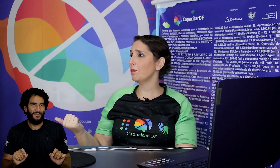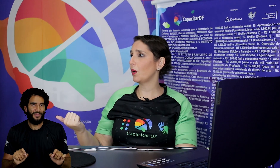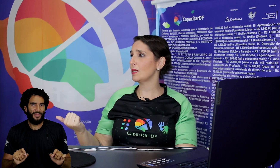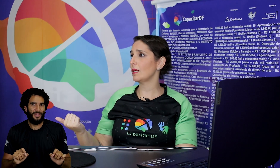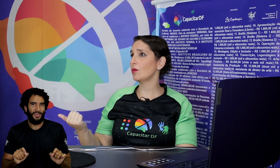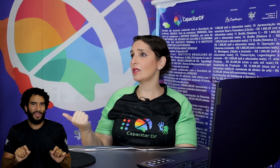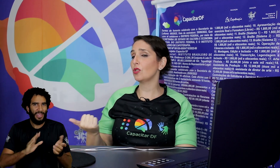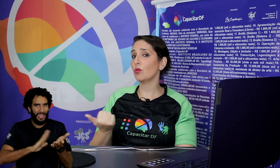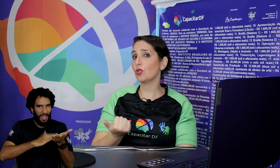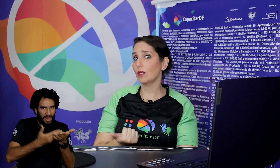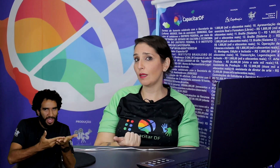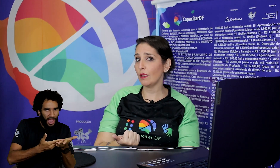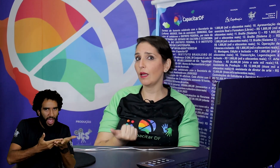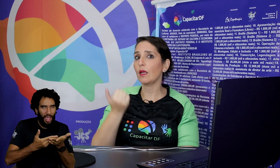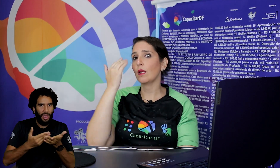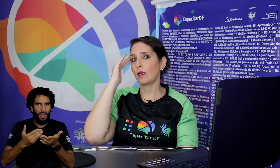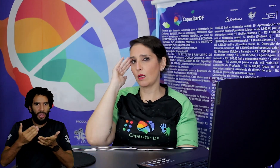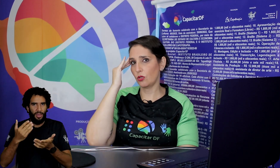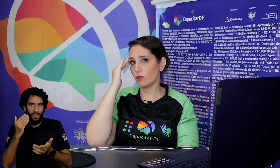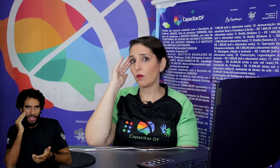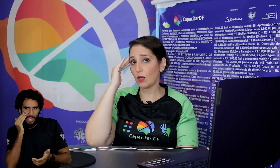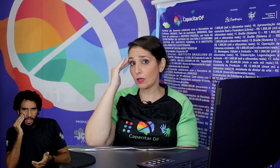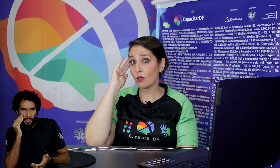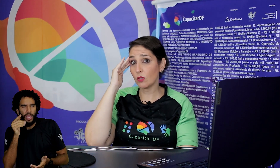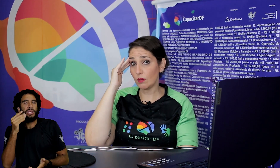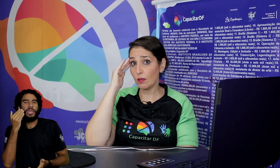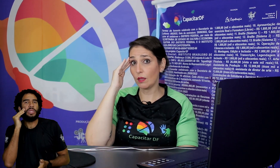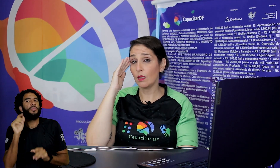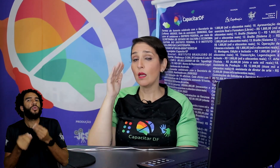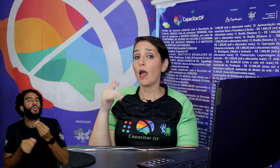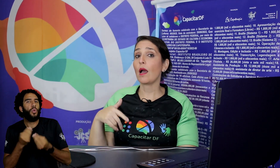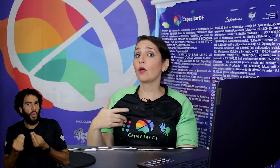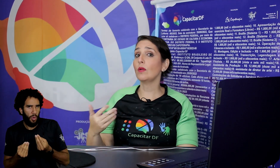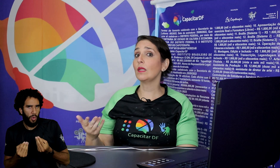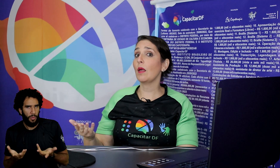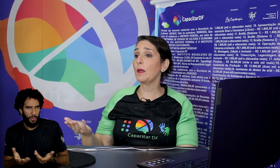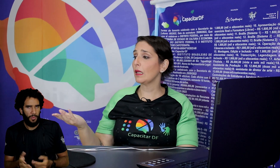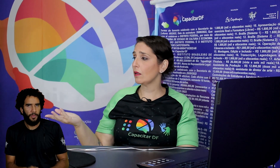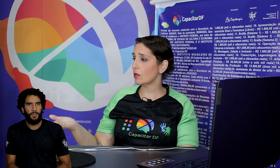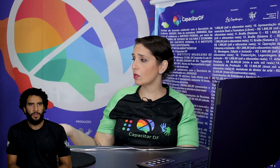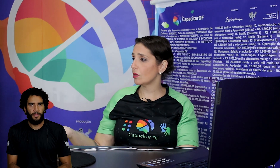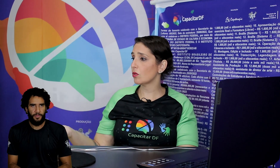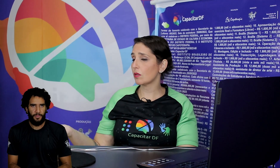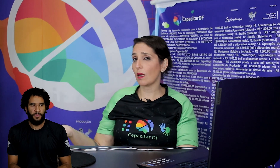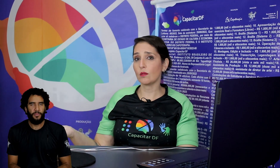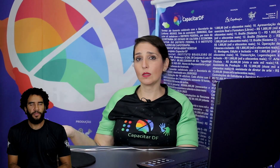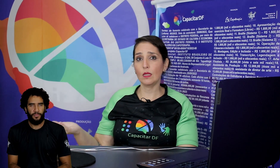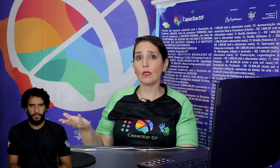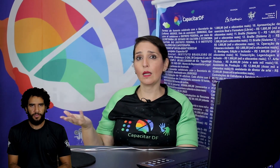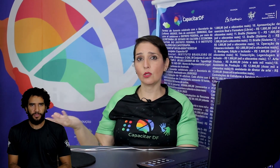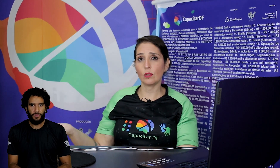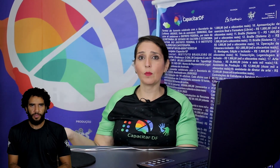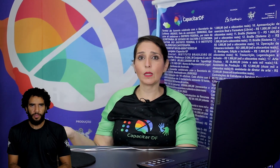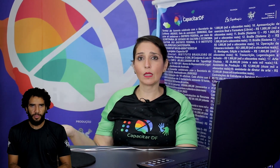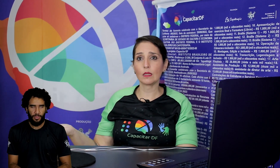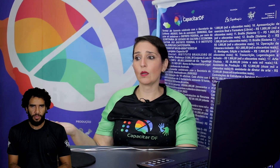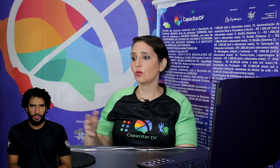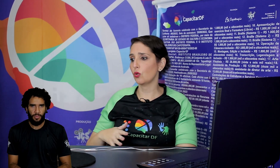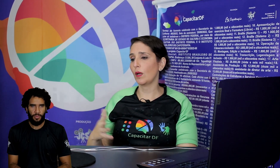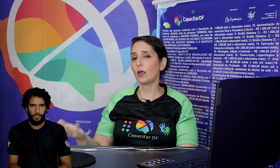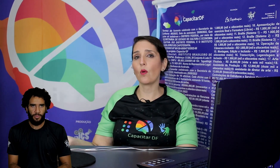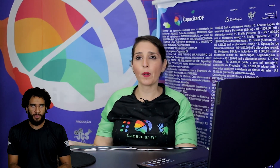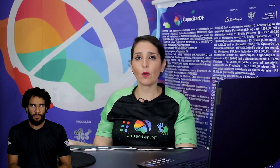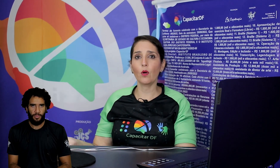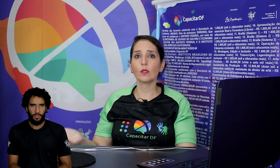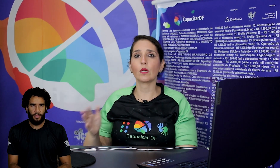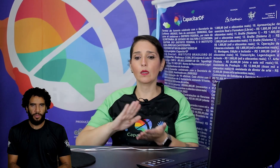Interpretar pode ser no sentido de entender, e aí a gente vai usar o sinal de entender. Agora, o interpretar no sentido de traduzir, né, de interpretação de